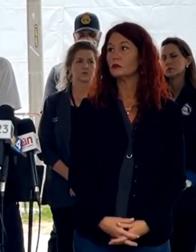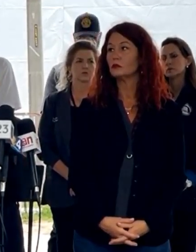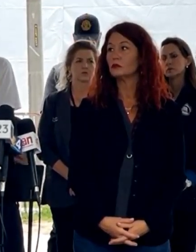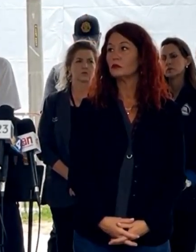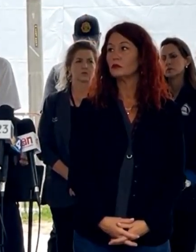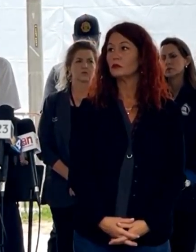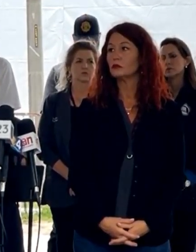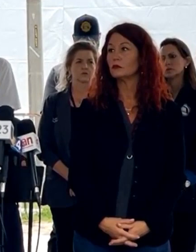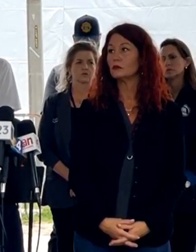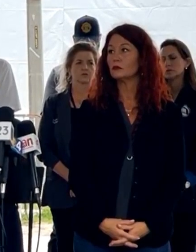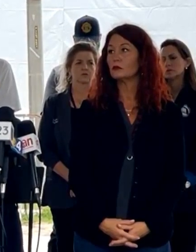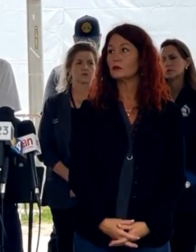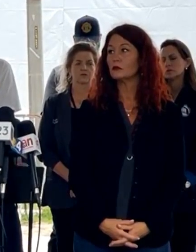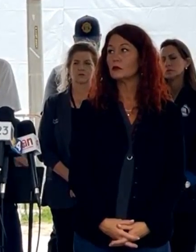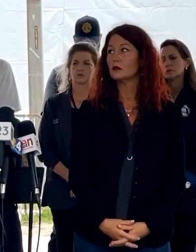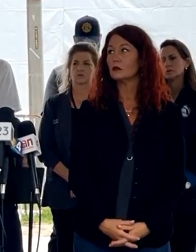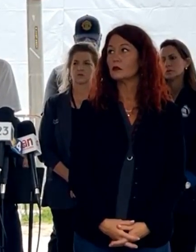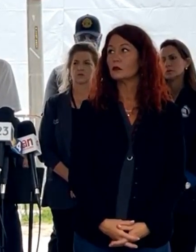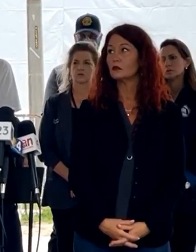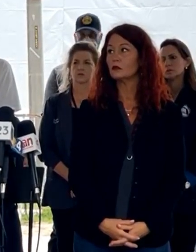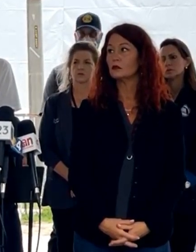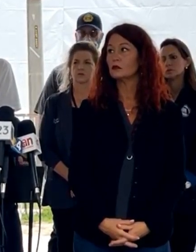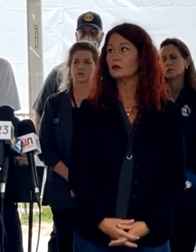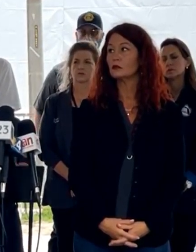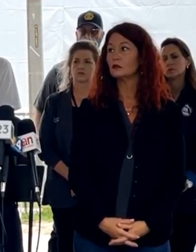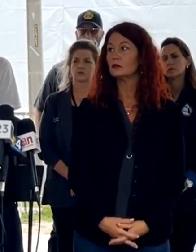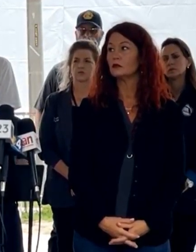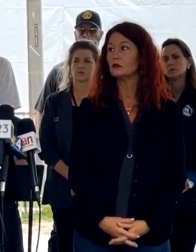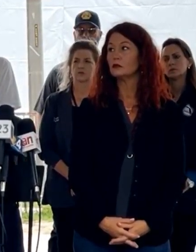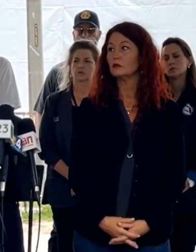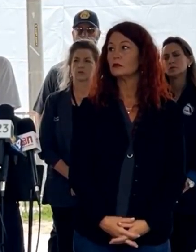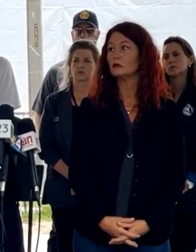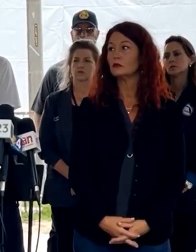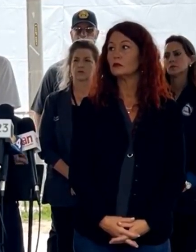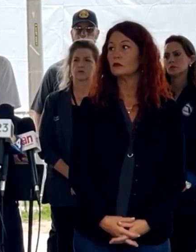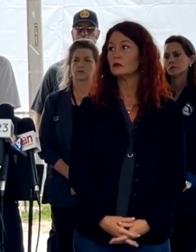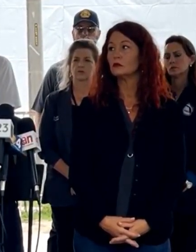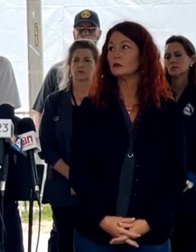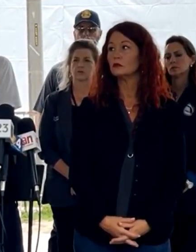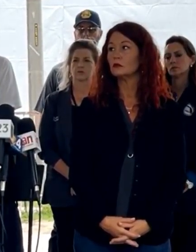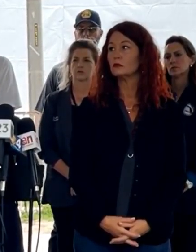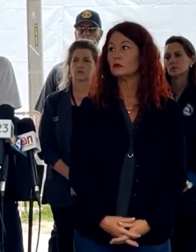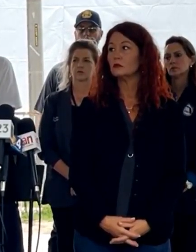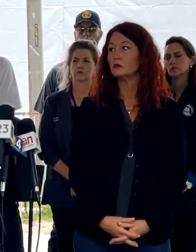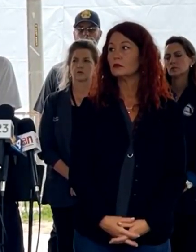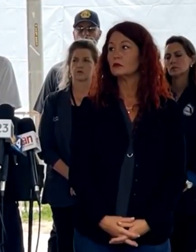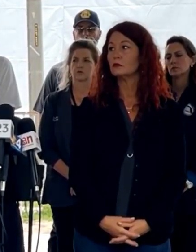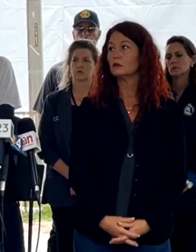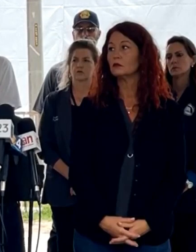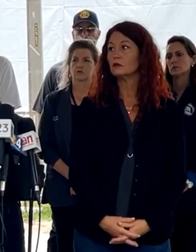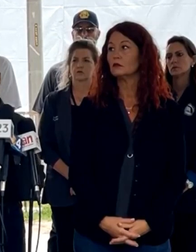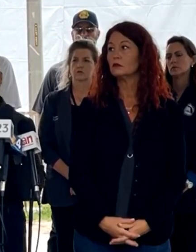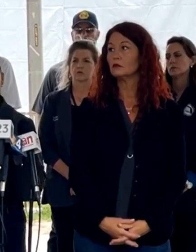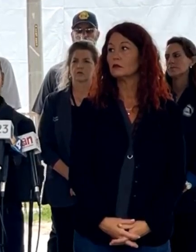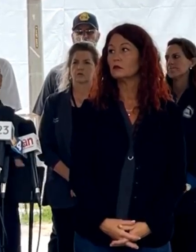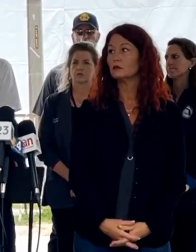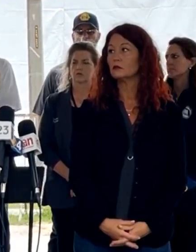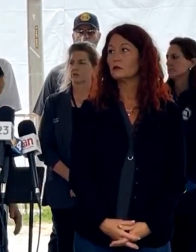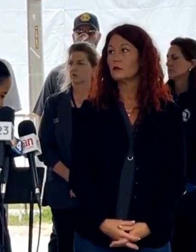y estratégicamente estos expertos saben que esta es la mejor manera de manejar esta situación.